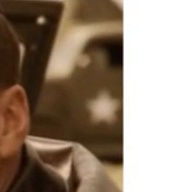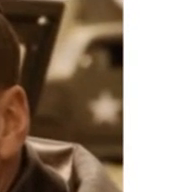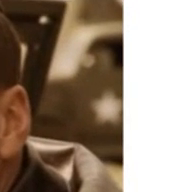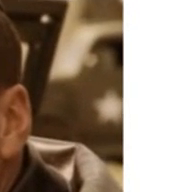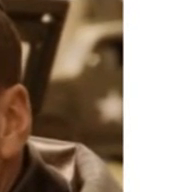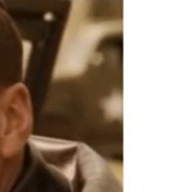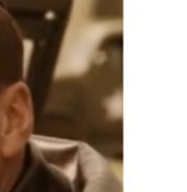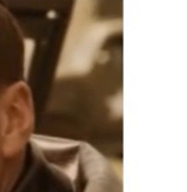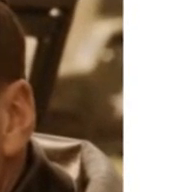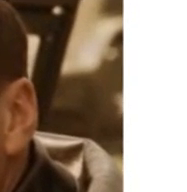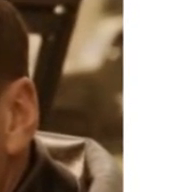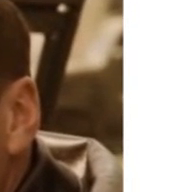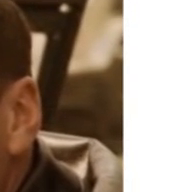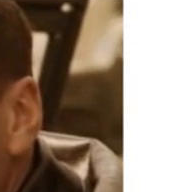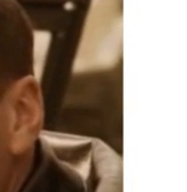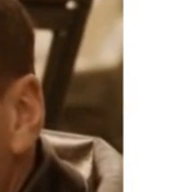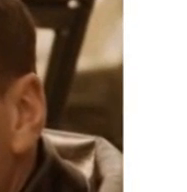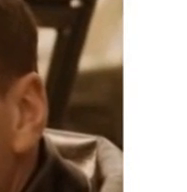gel